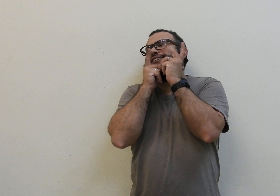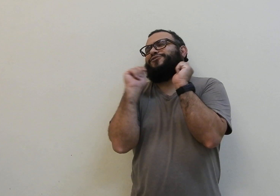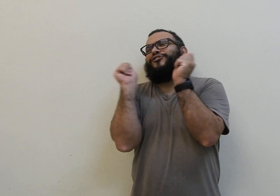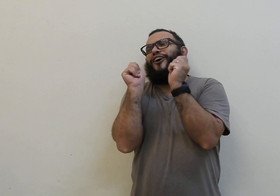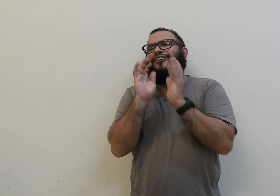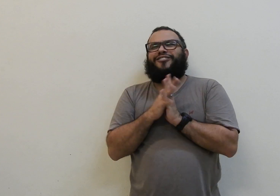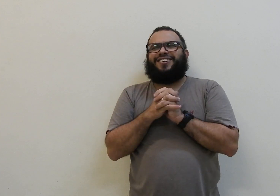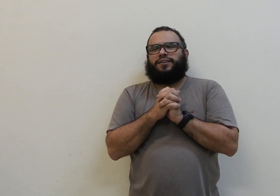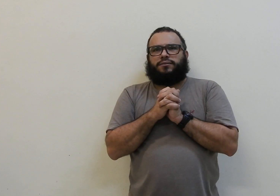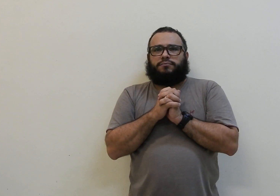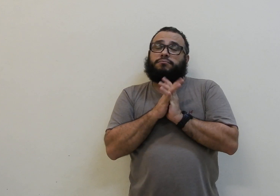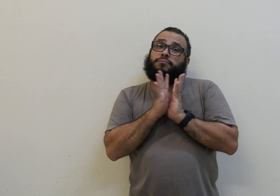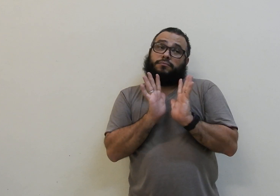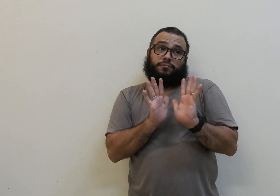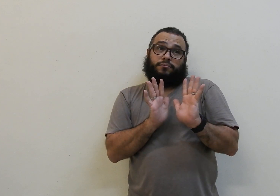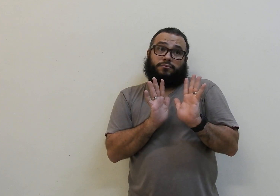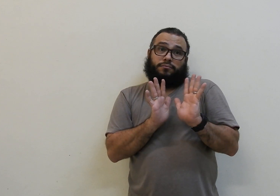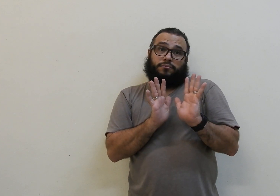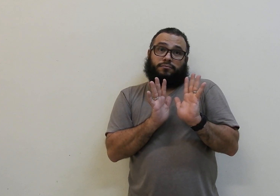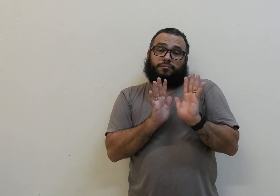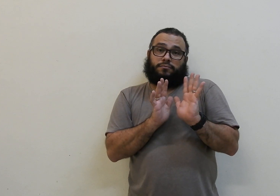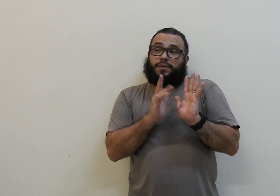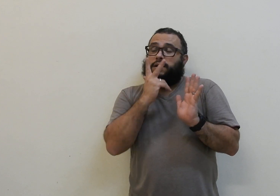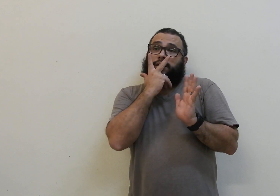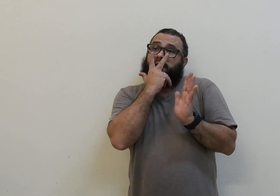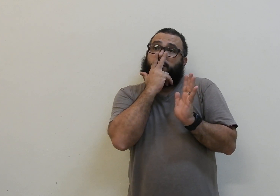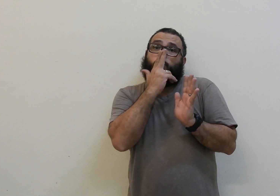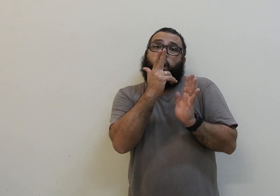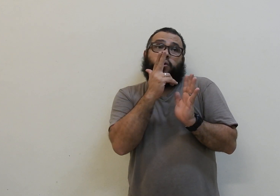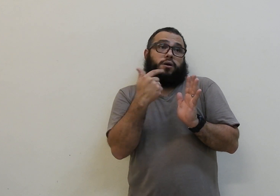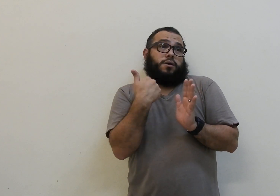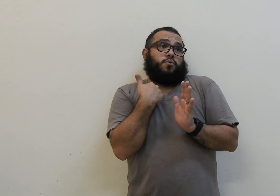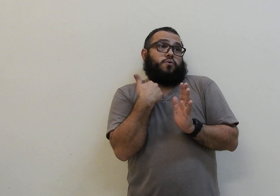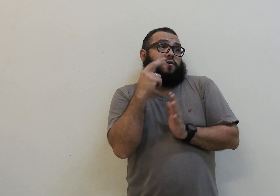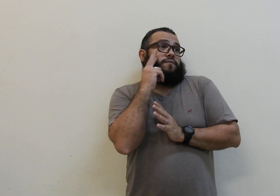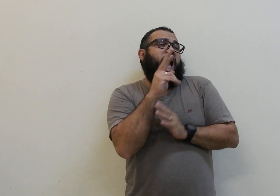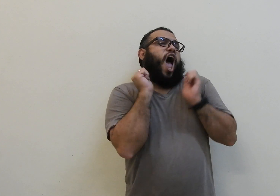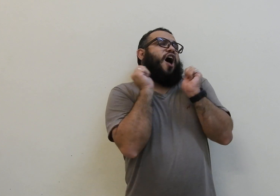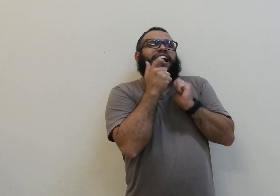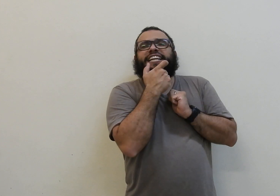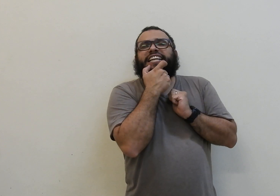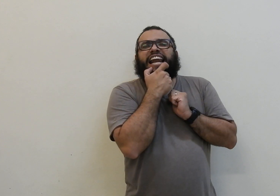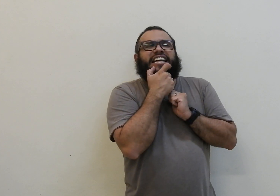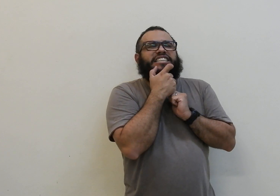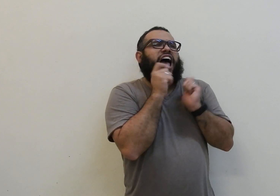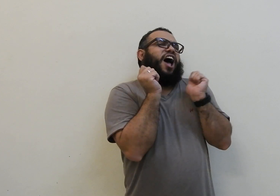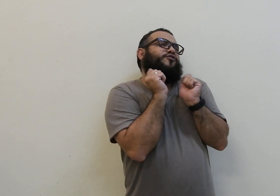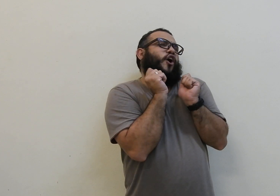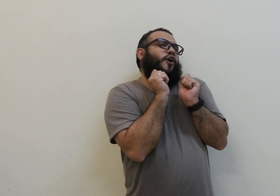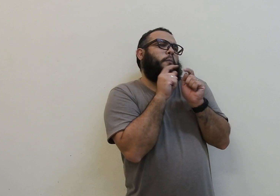é fácil, ai, que coisa bonitinha a língua de sinais. Não. Né? A gente tem que pensar e dizer assim, a gente diz